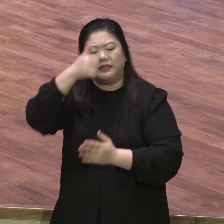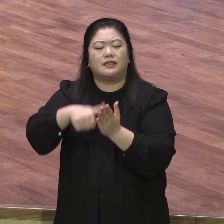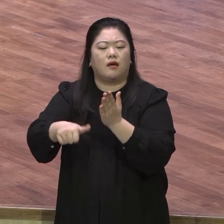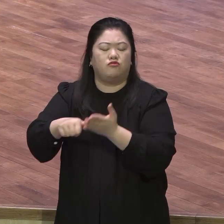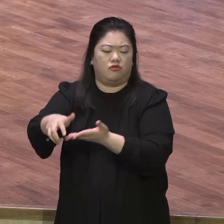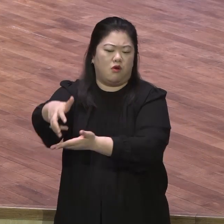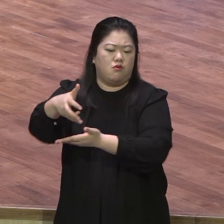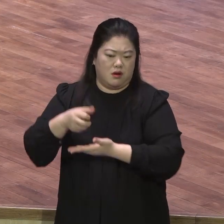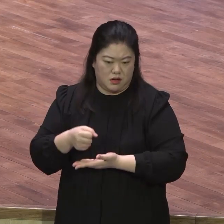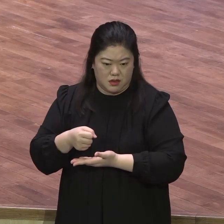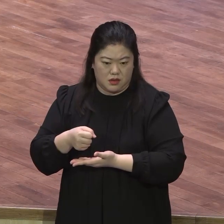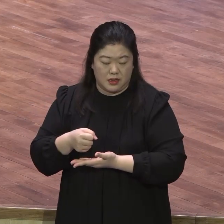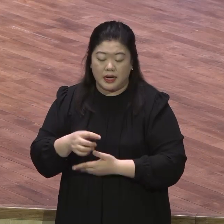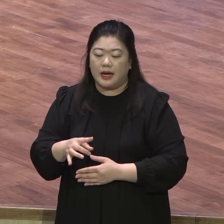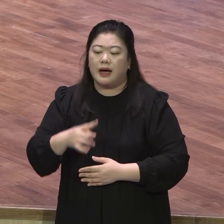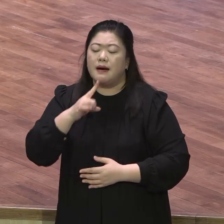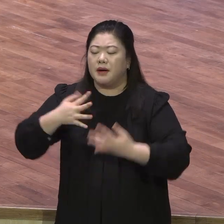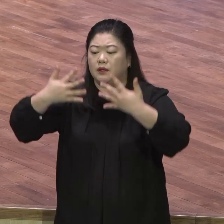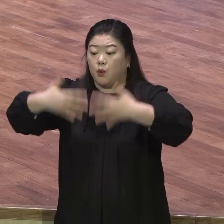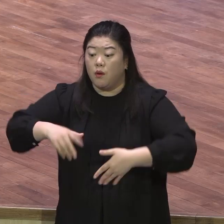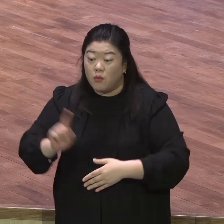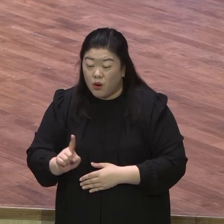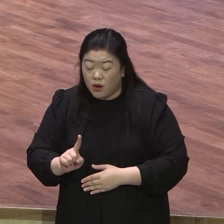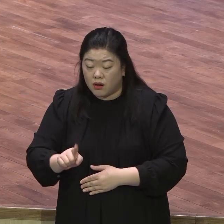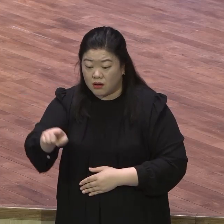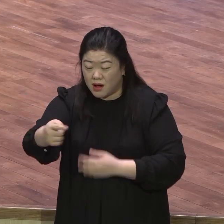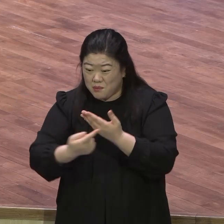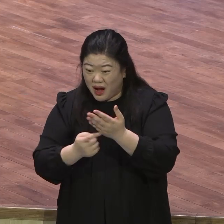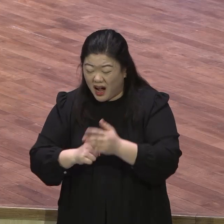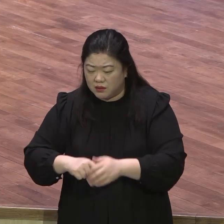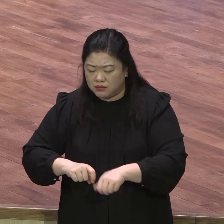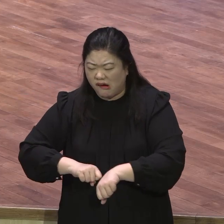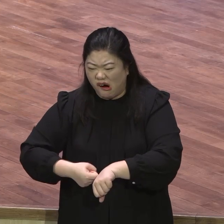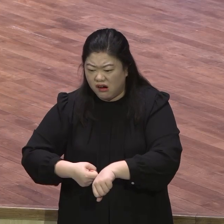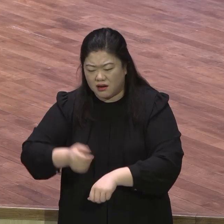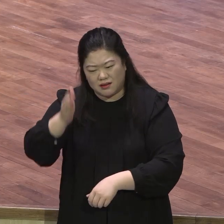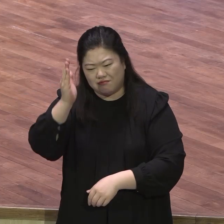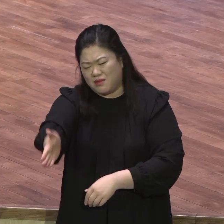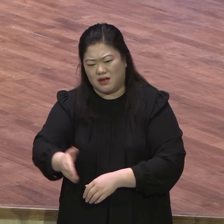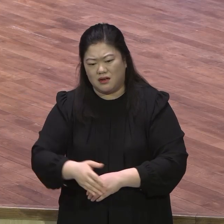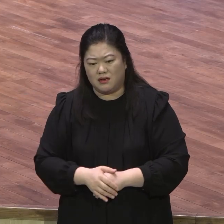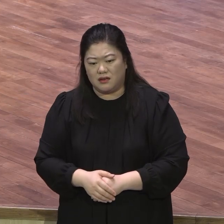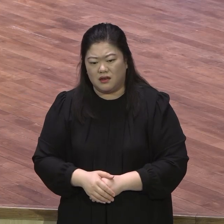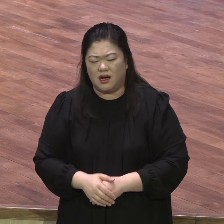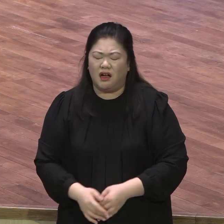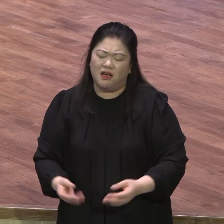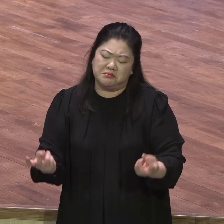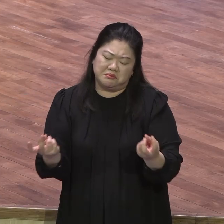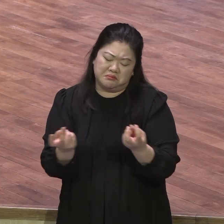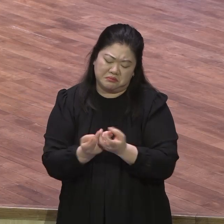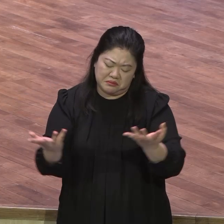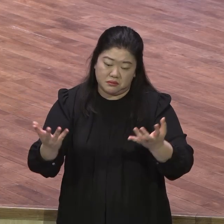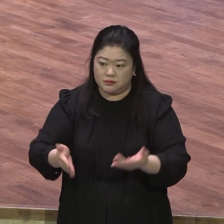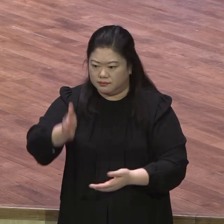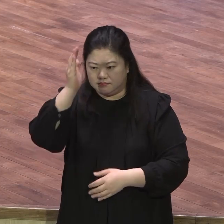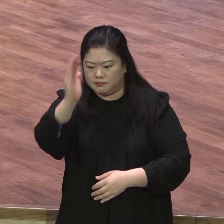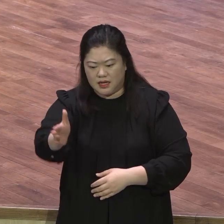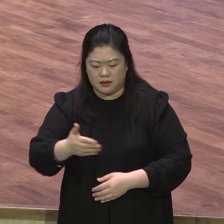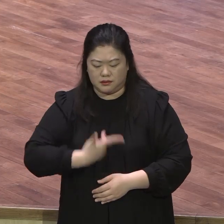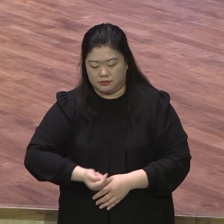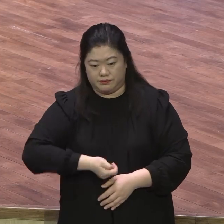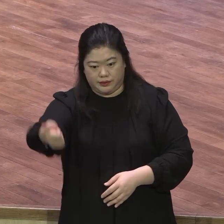그것은 억지로 그리고 의무적으로 하지 마라 그런 거 안 받는다 정말